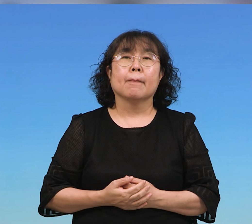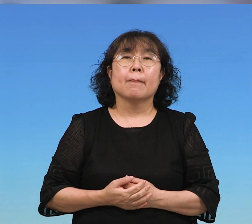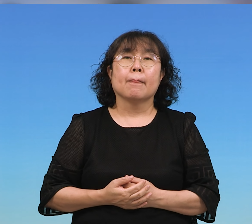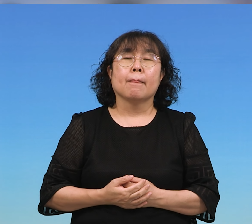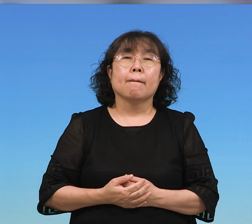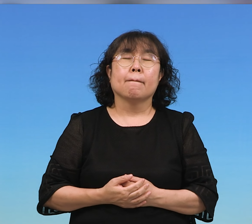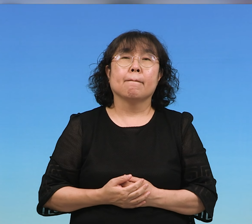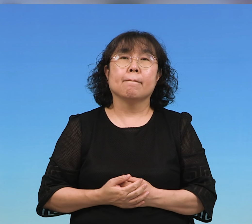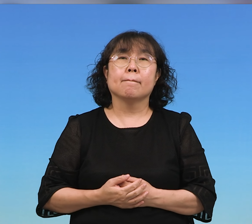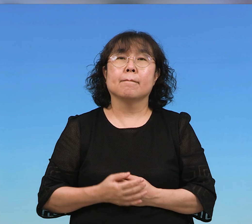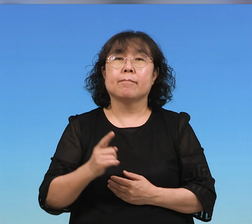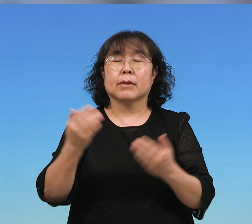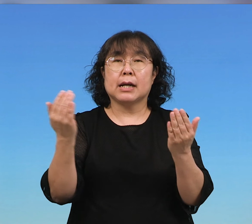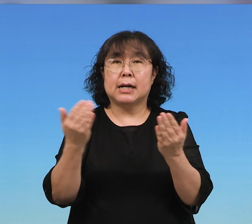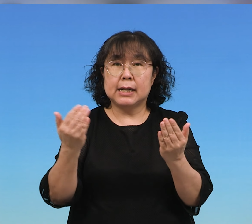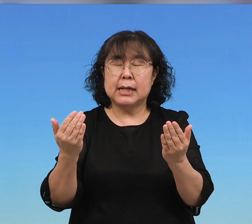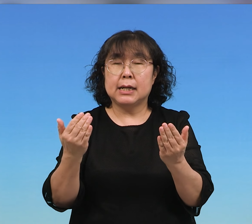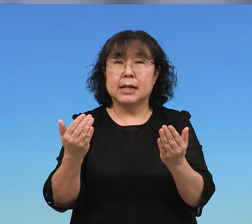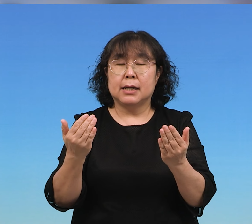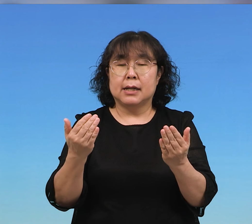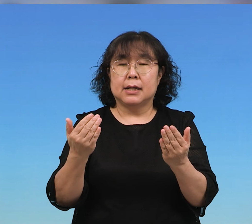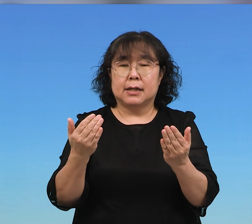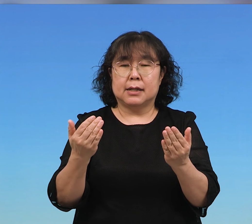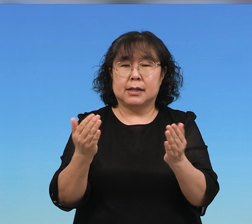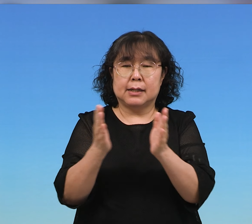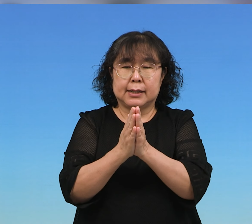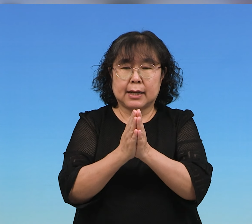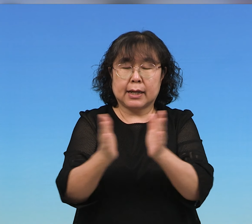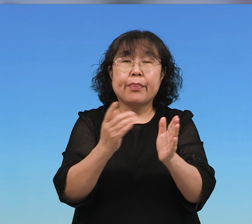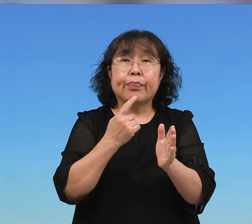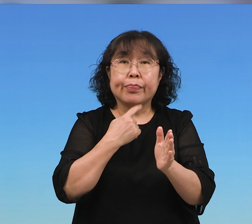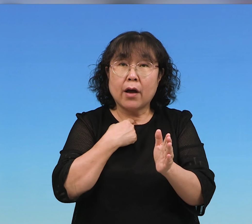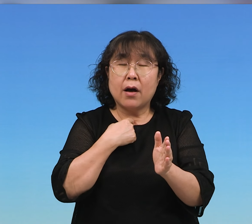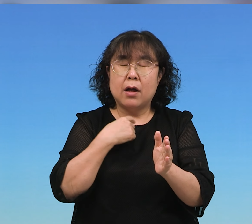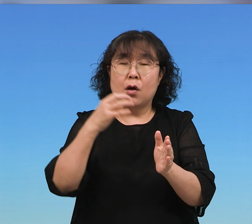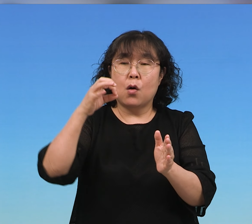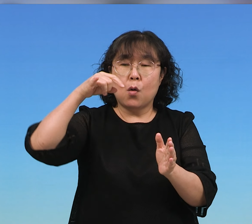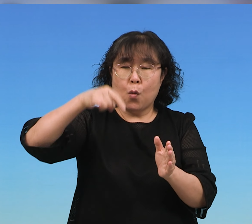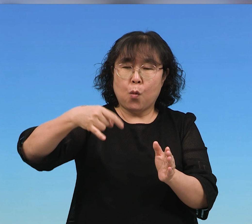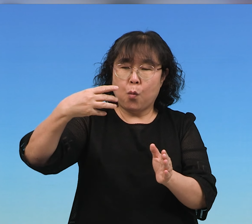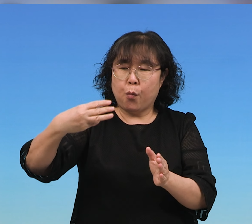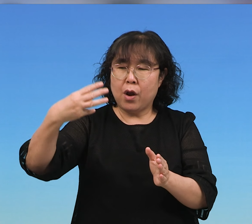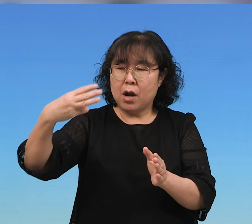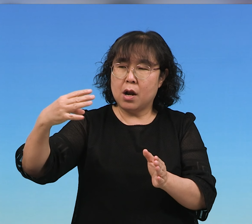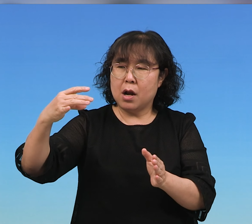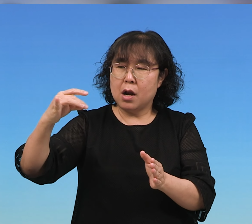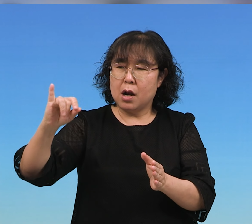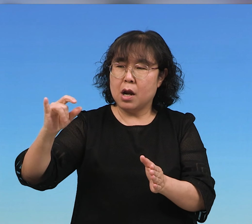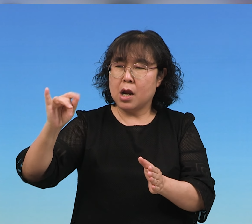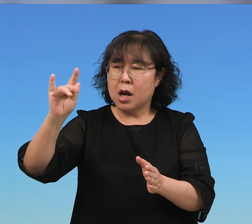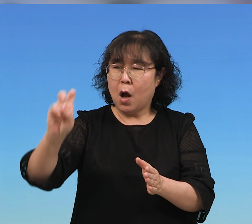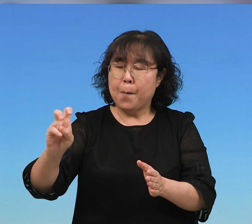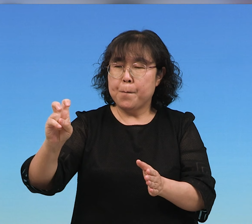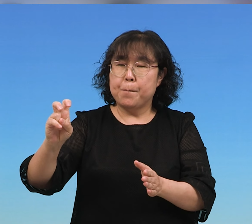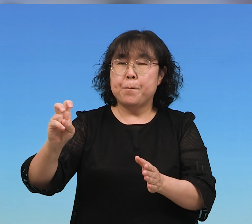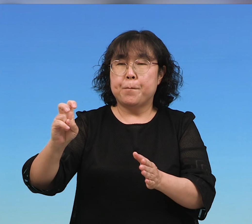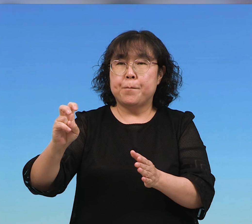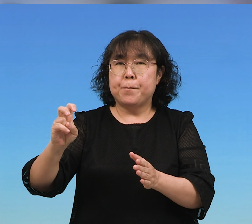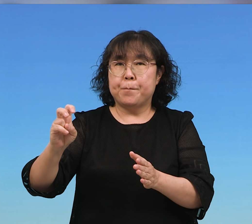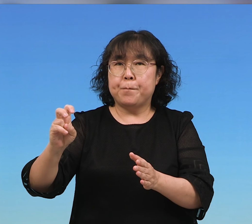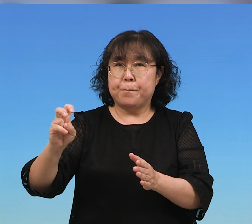결과인데요. 그런데 저는 그 일을 주도했던 윌리엄 시어드 장관이 이제 의회를 설득할 때